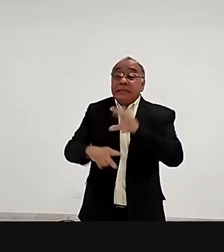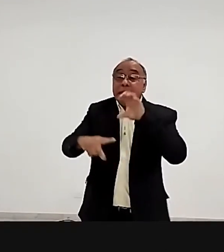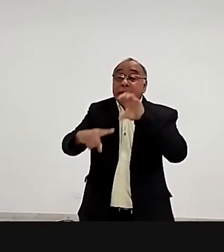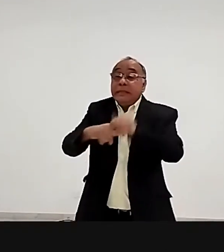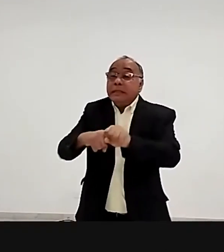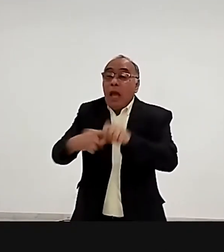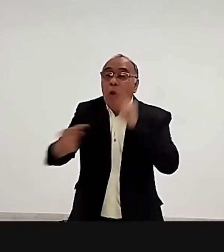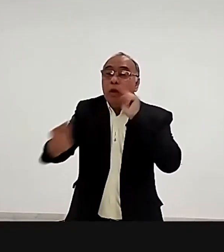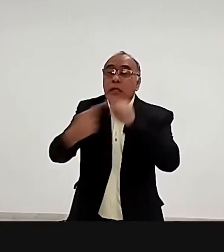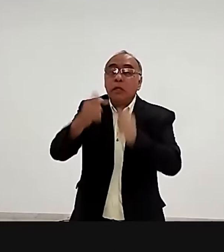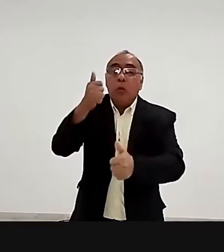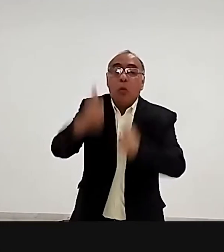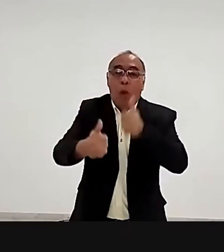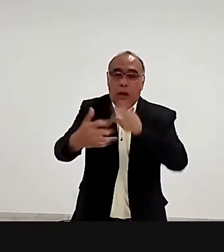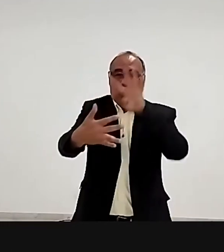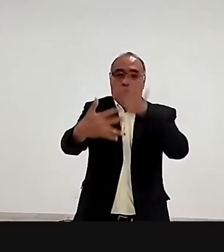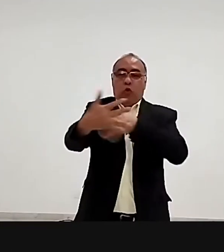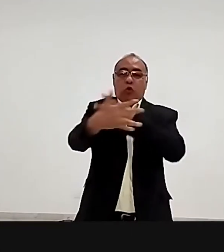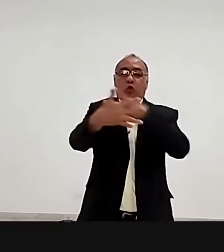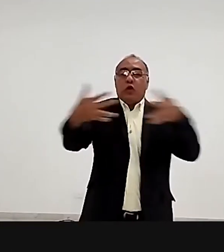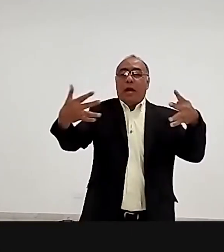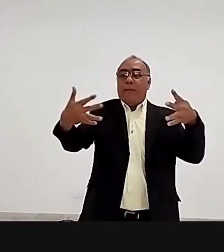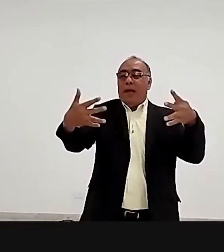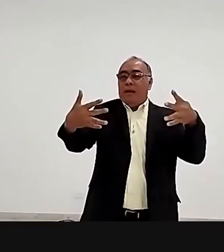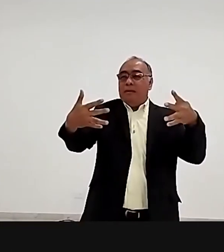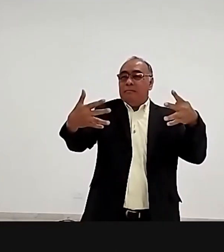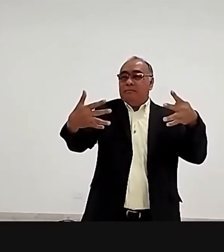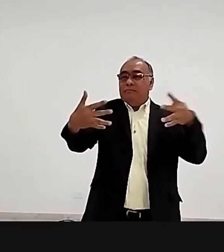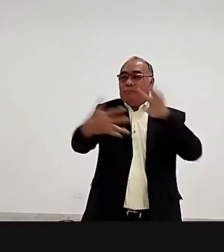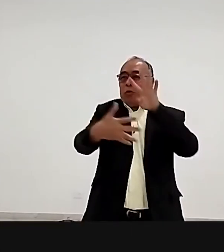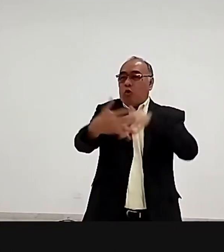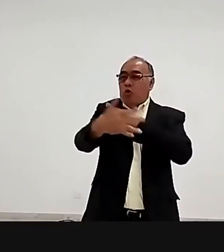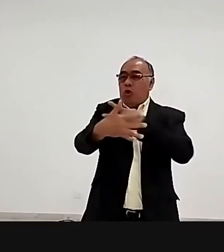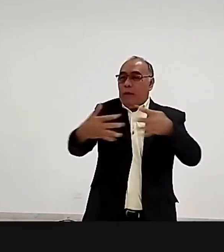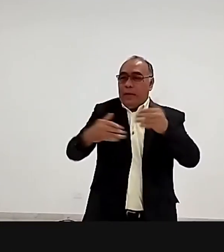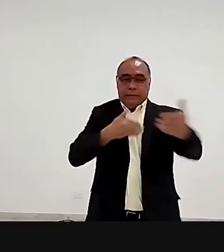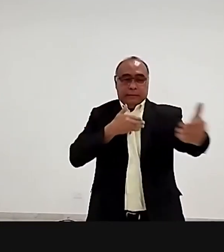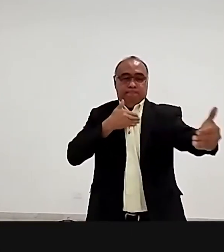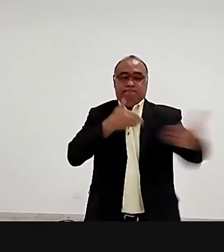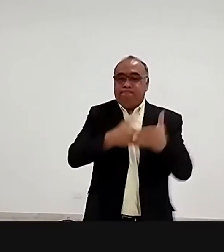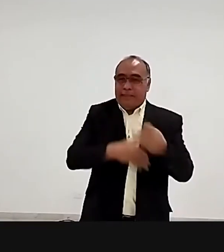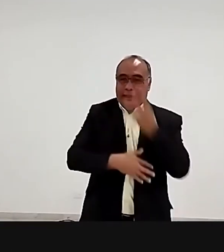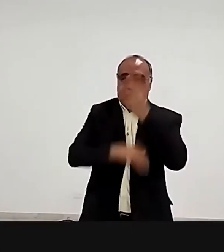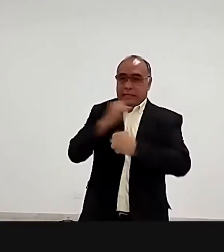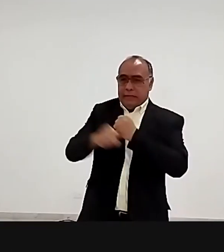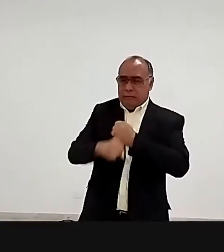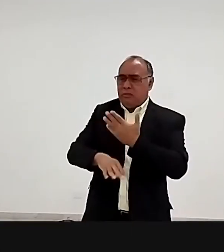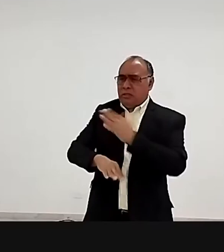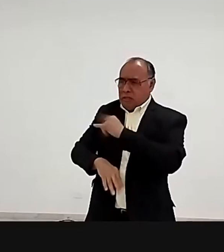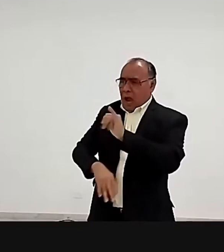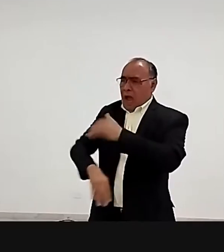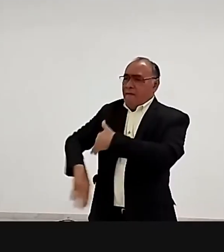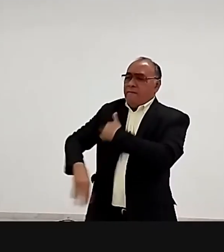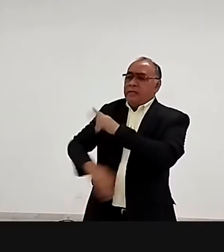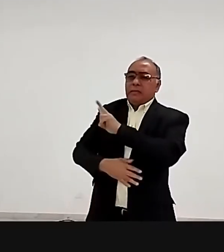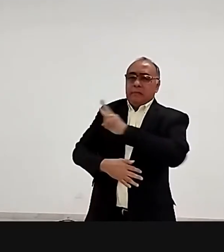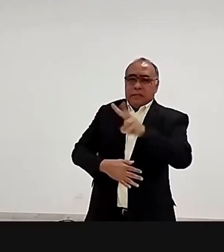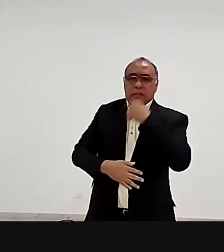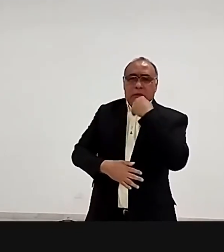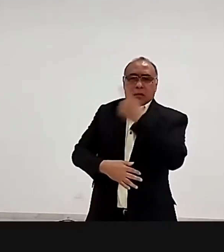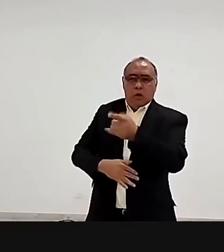nuevo estamento del gobierno o referentes vamos a establecer esa cita y buscar establecer el cronograma claro